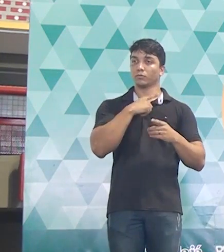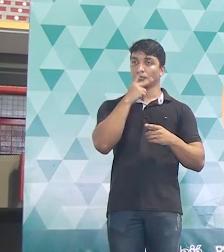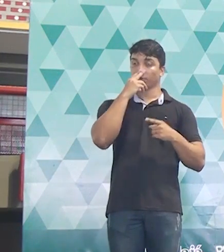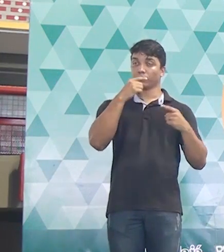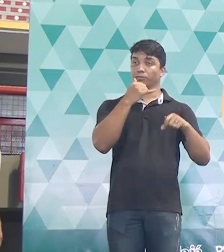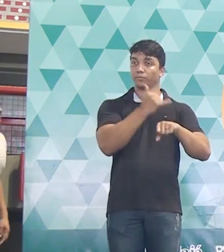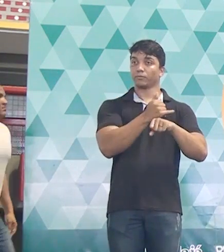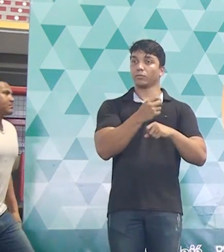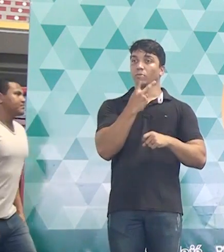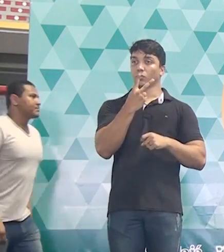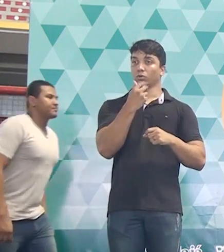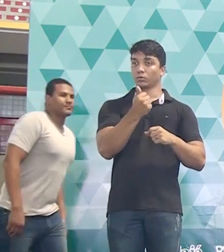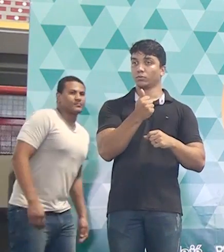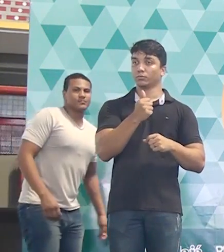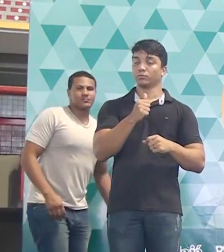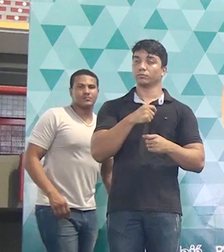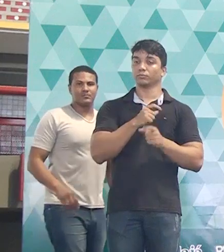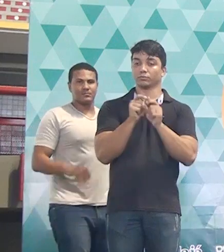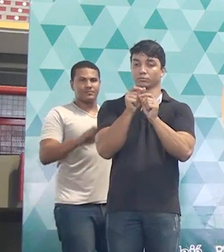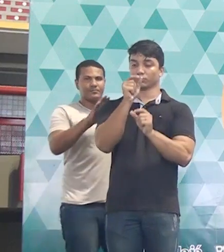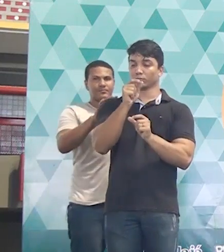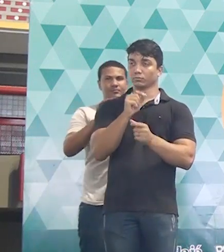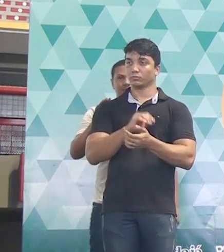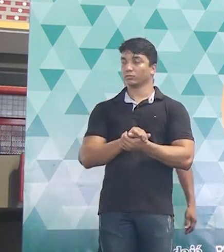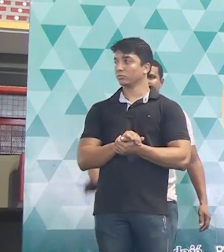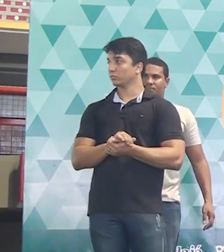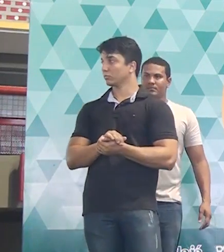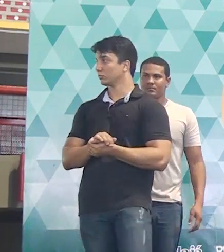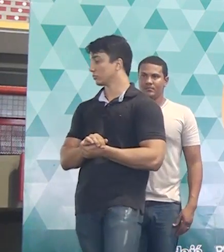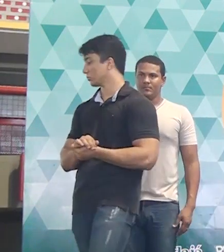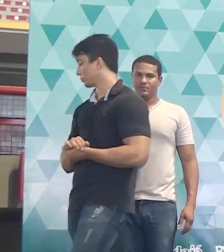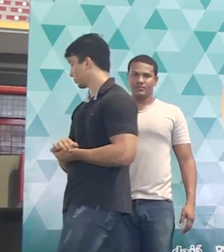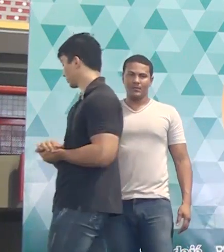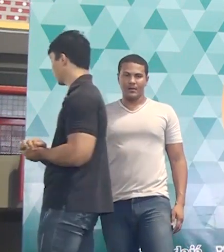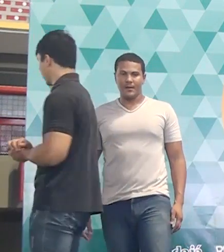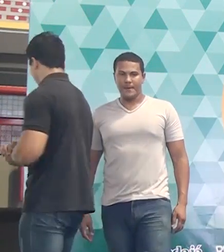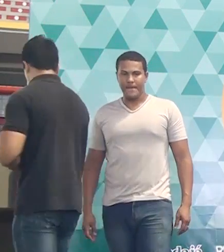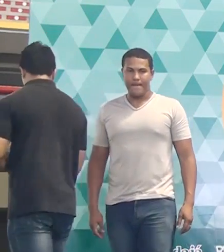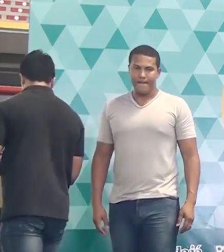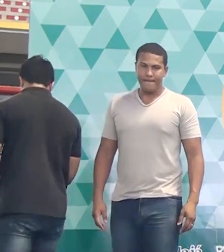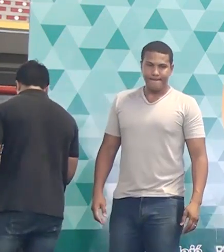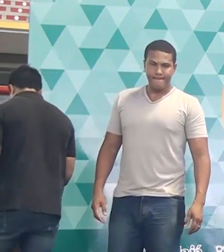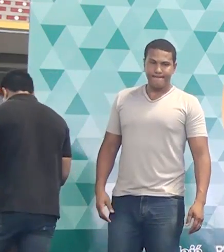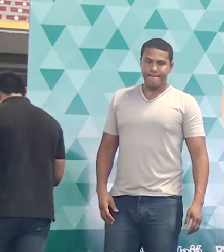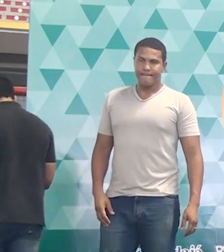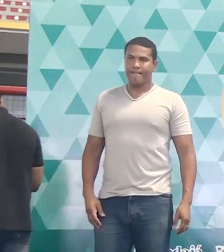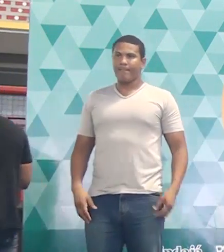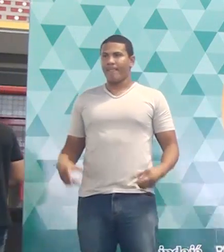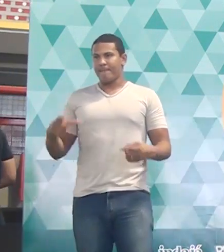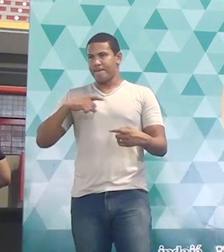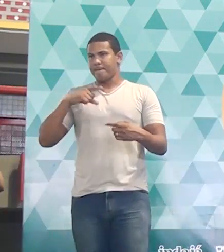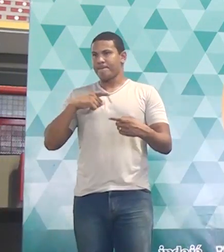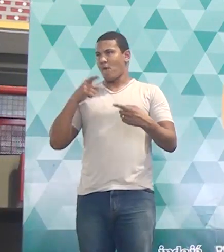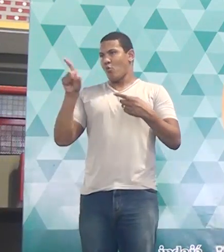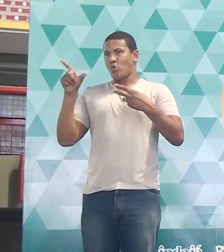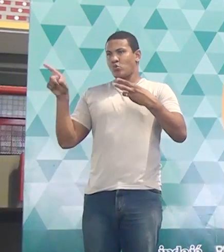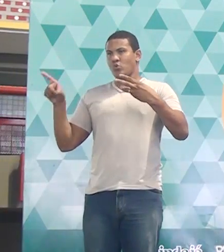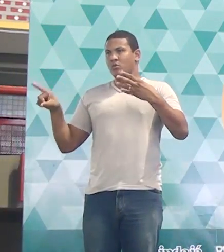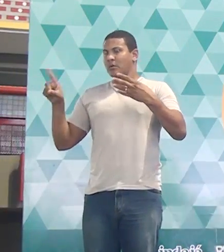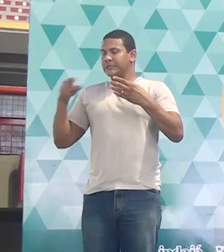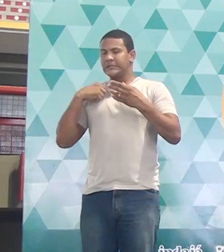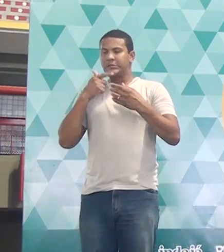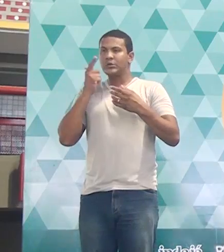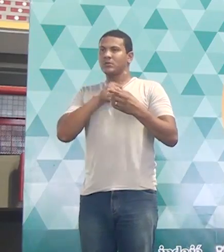da família 2A: berílio, magnésio, cálcio, estrôncio, bário e rádio. E as outras são praticamente